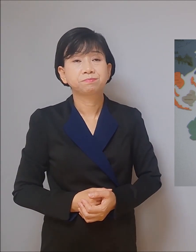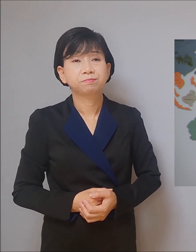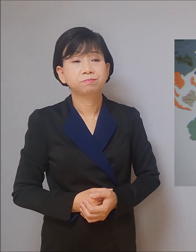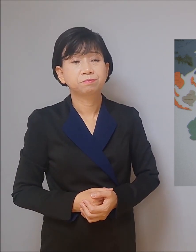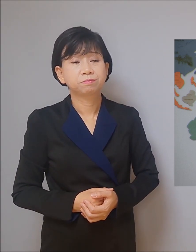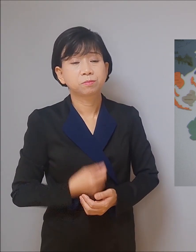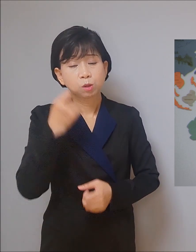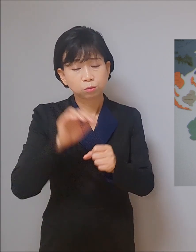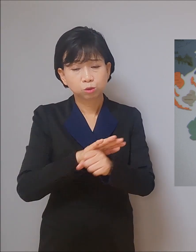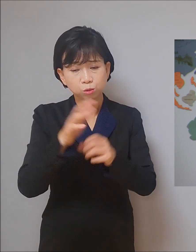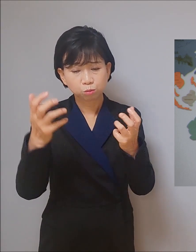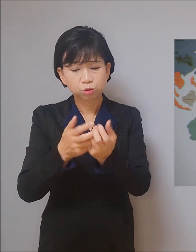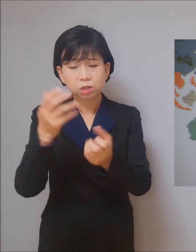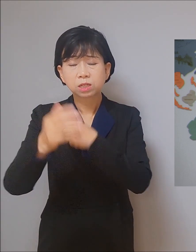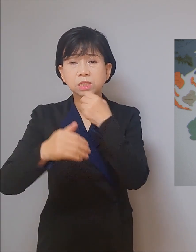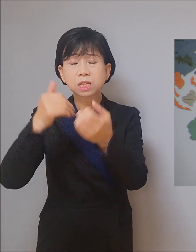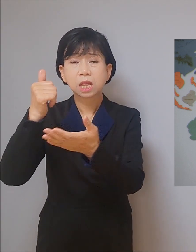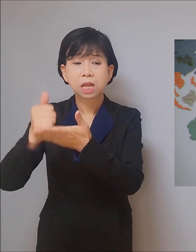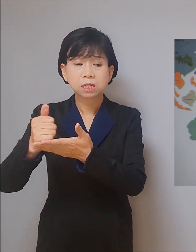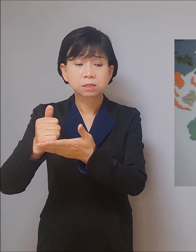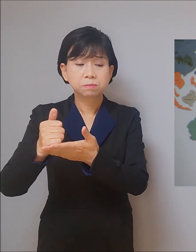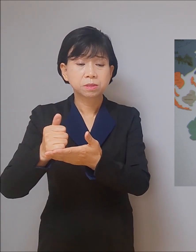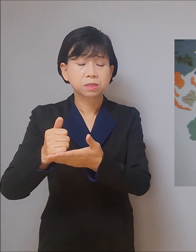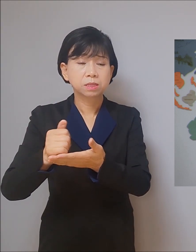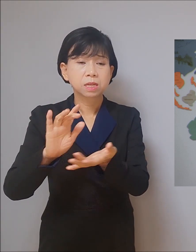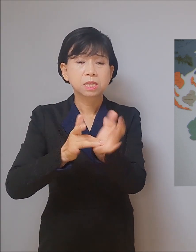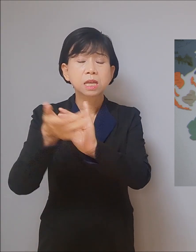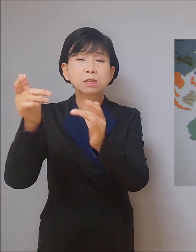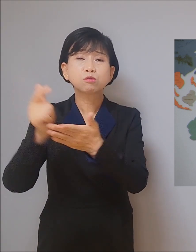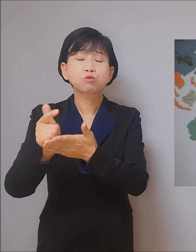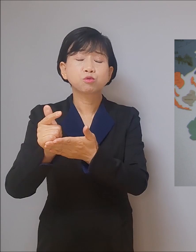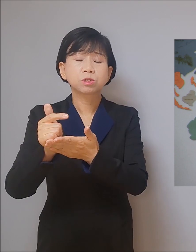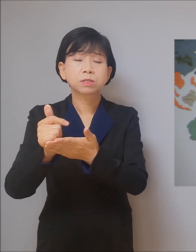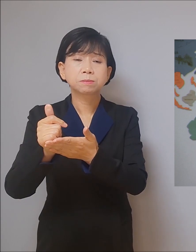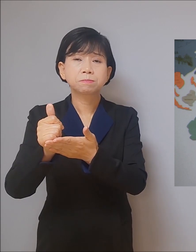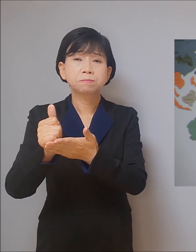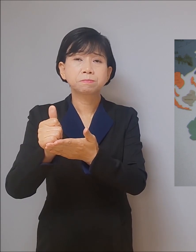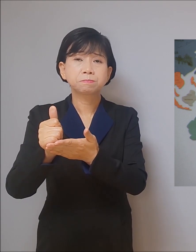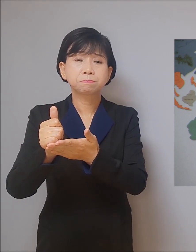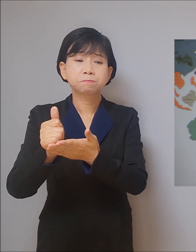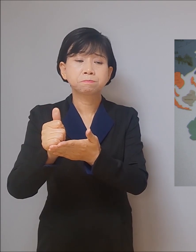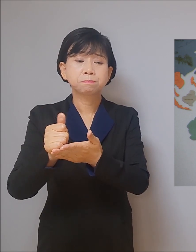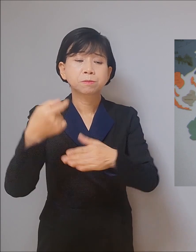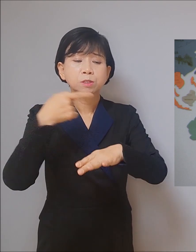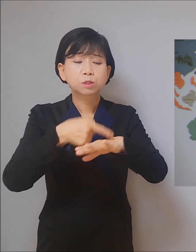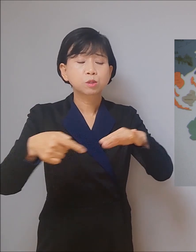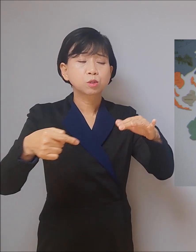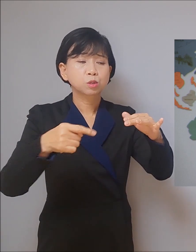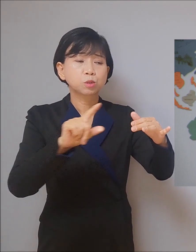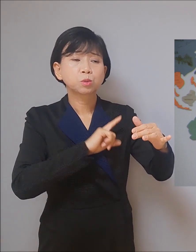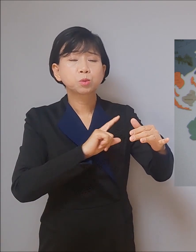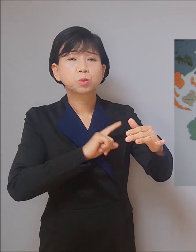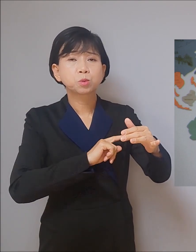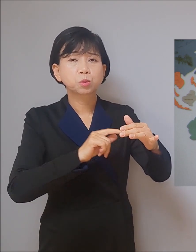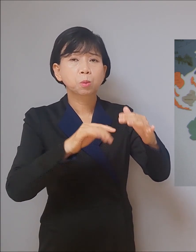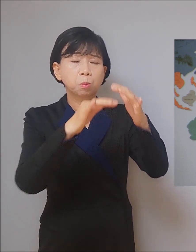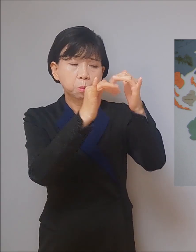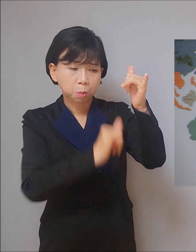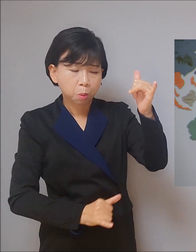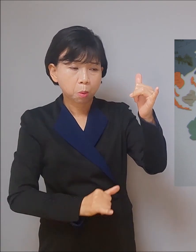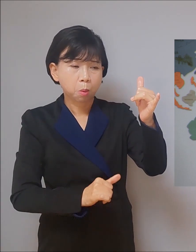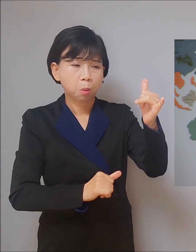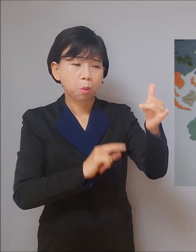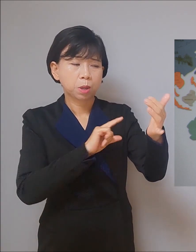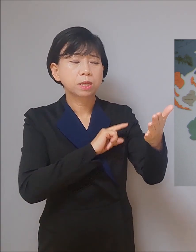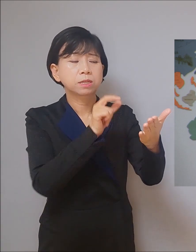그래도 긍휼이 풍성하신 하나님은요, 이들을 예수님의 족보에 올렸습니다. 그럼 어떻게 살아야 할까요?